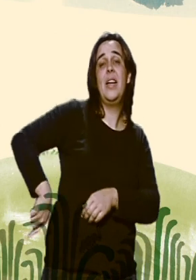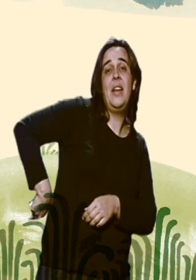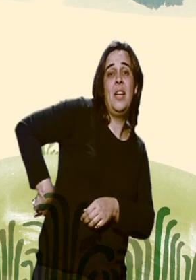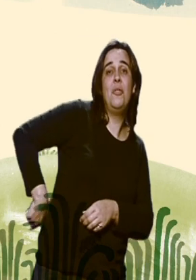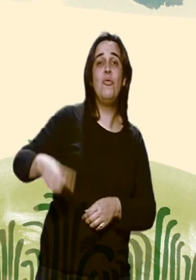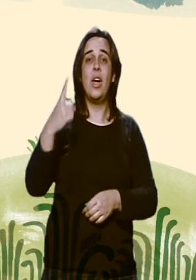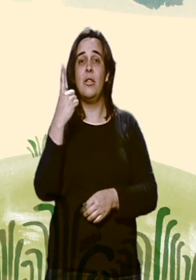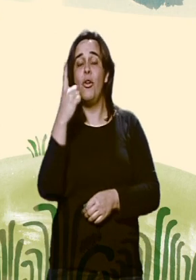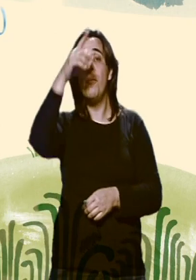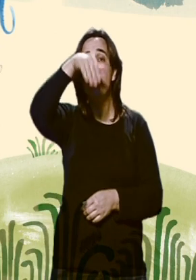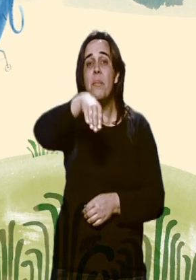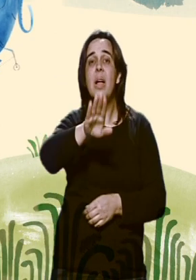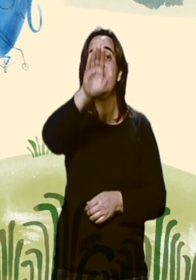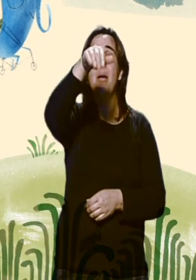La-la-la-la-la-la-na, la-la-la-la-la-na.